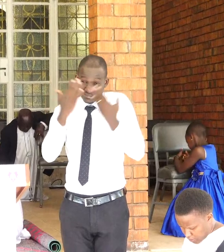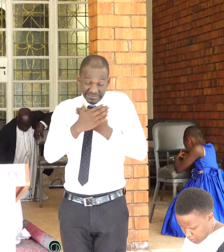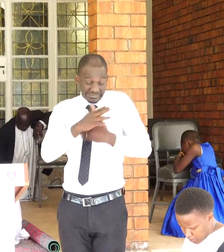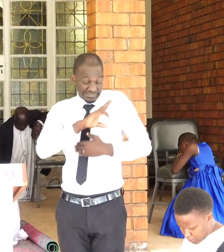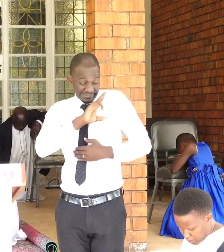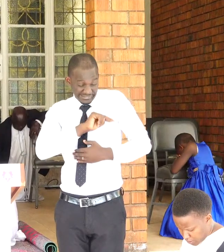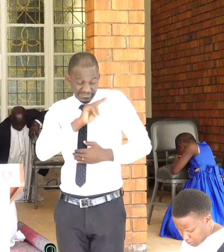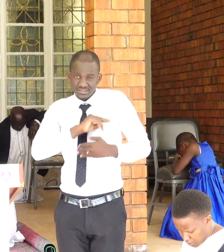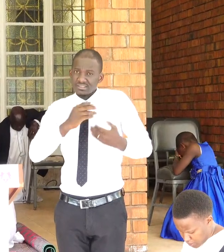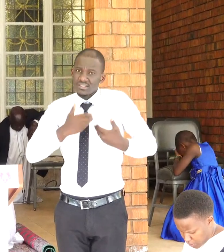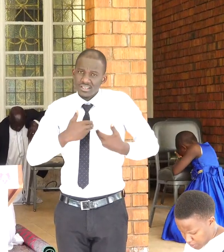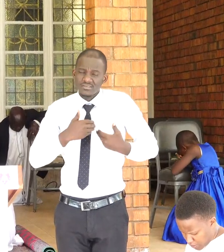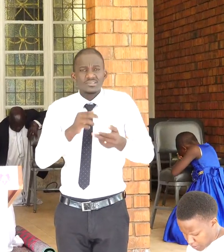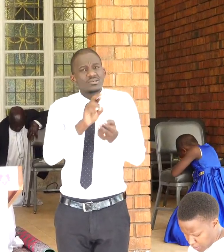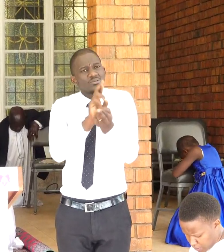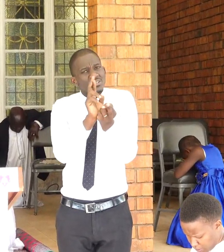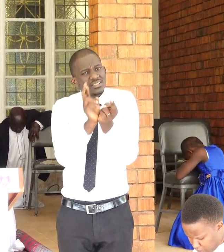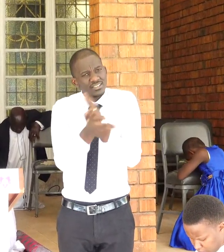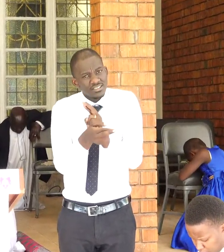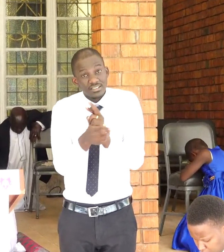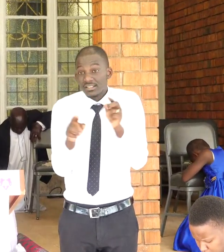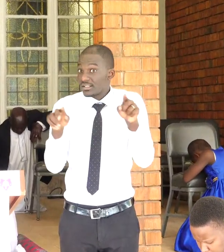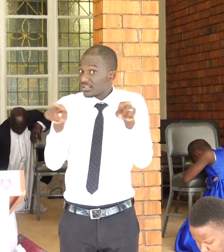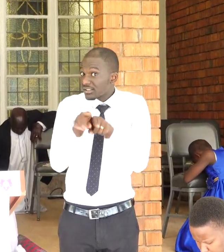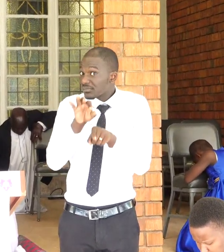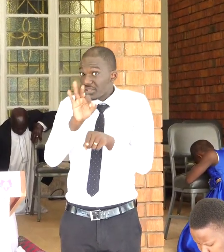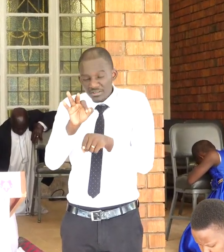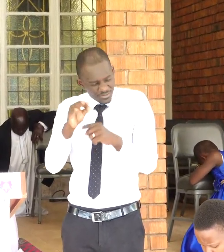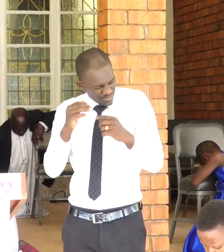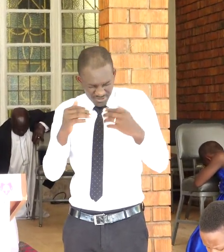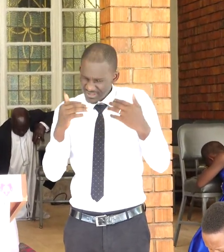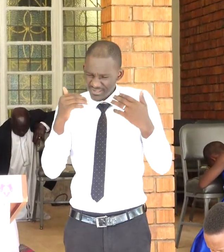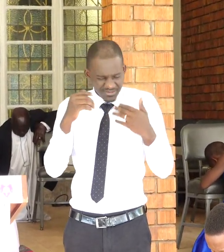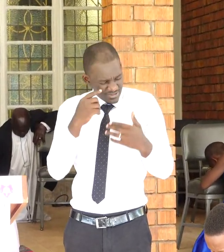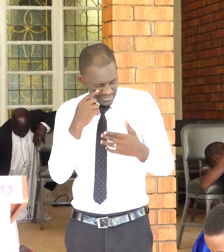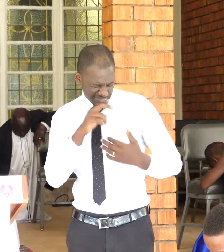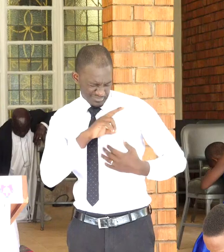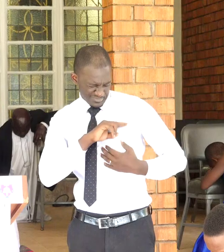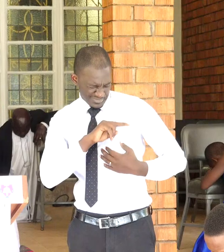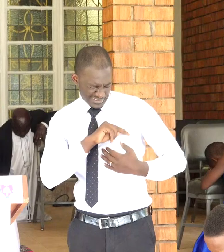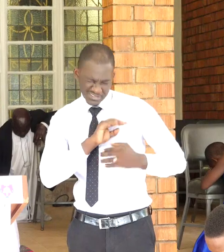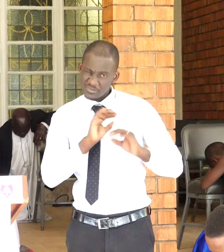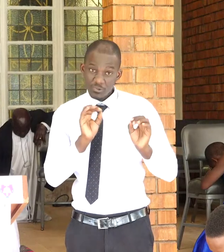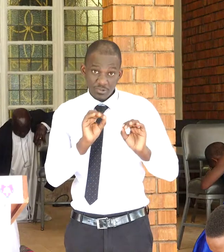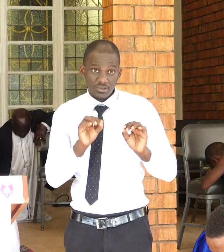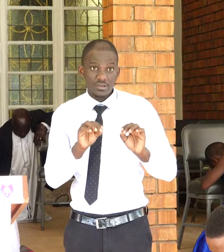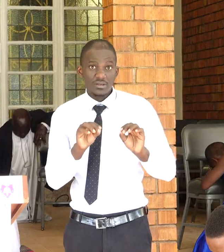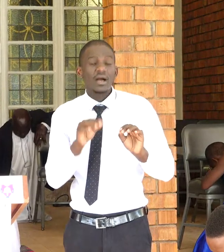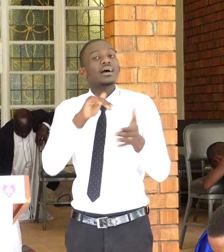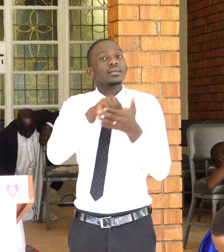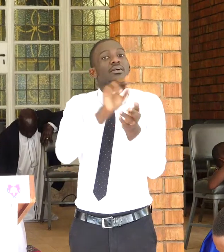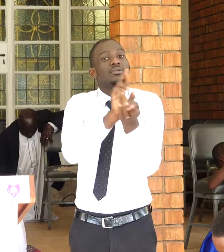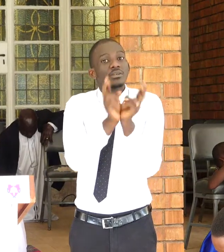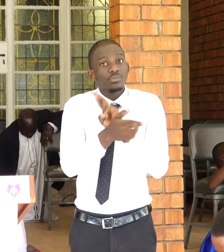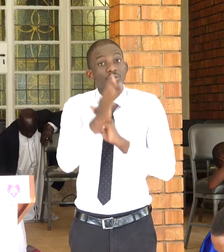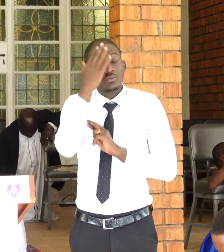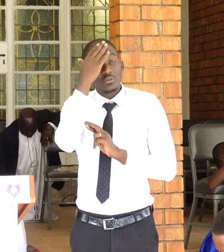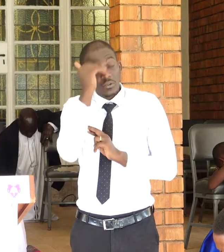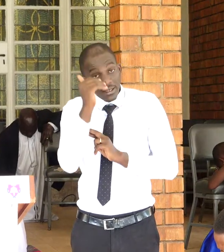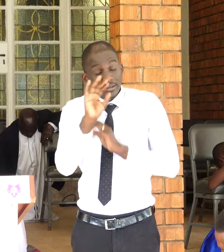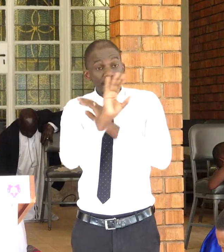wenenye ne bw'oba togiraba era weenenye kubanga ensi gy'olimu